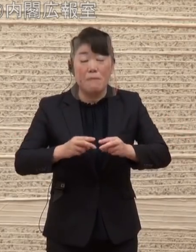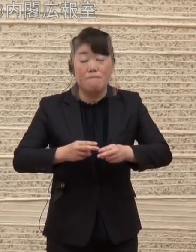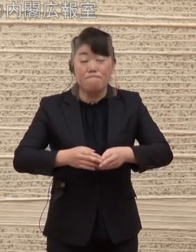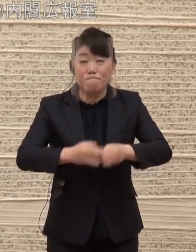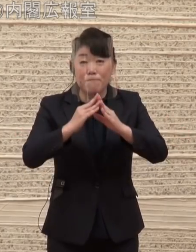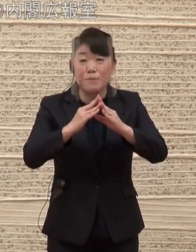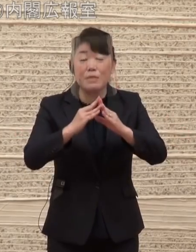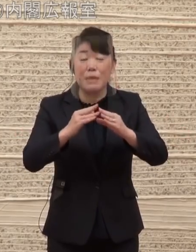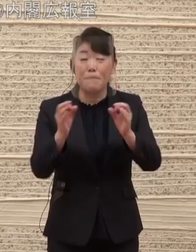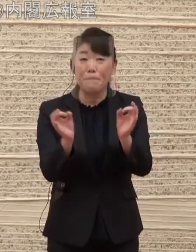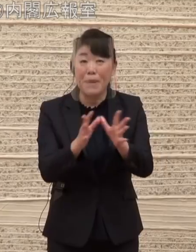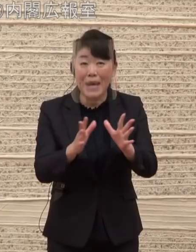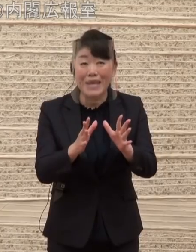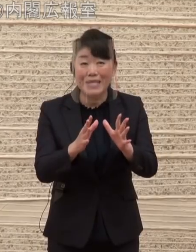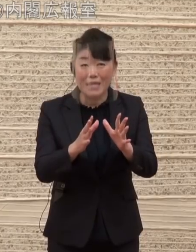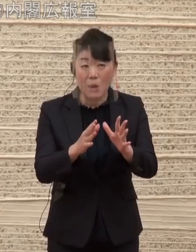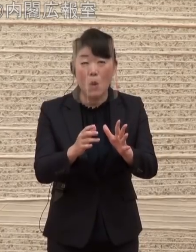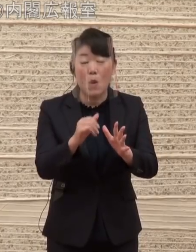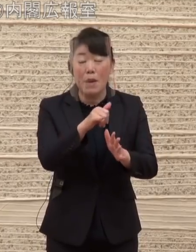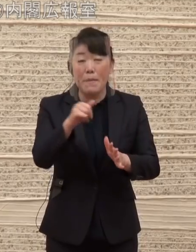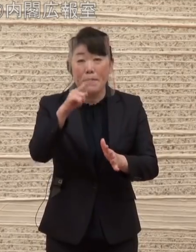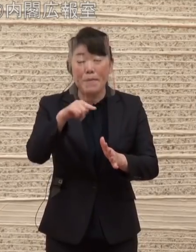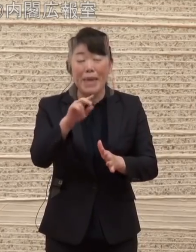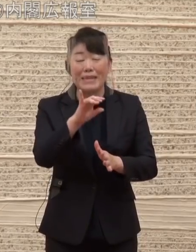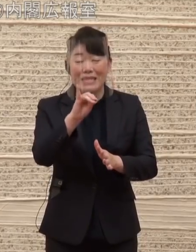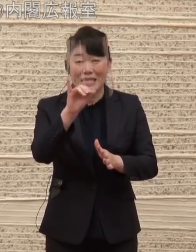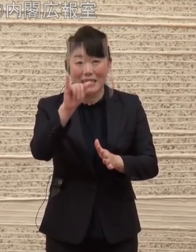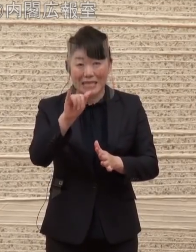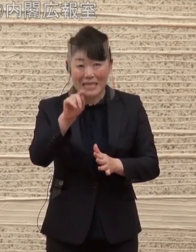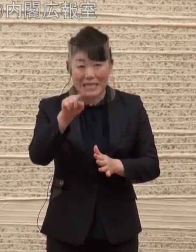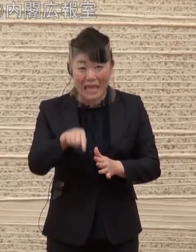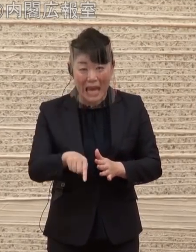ご活用いただけるように立ちます